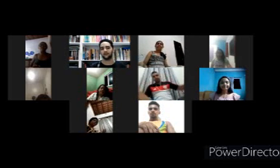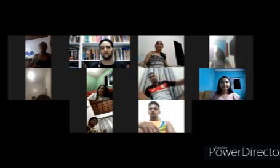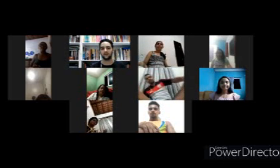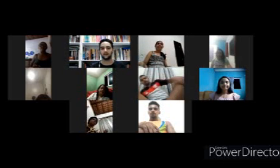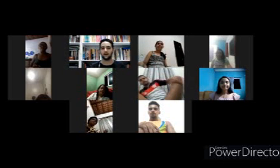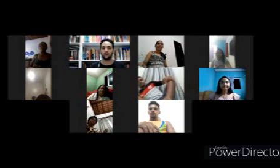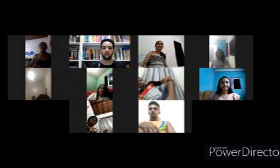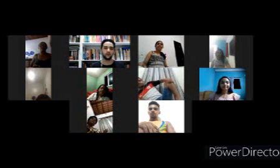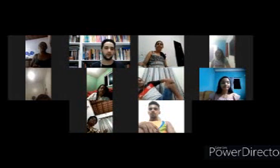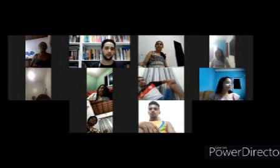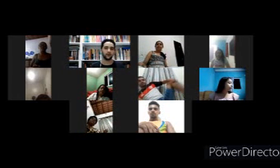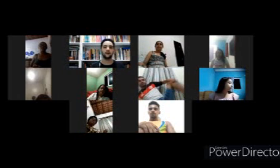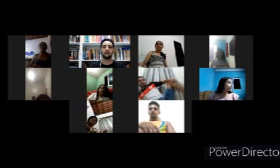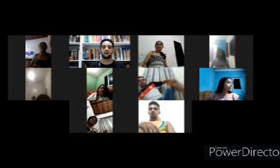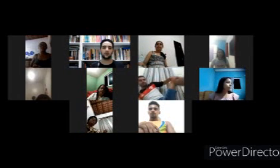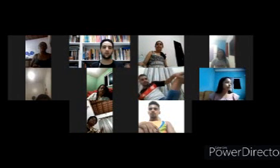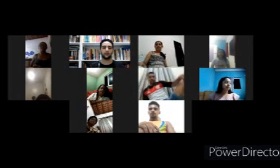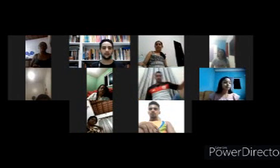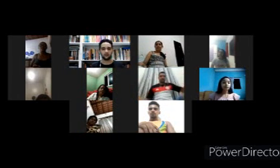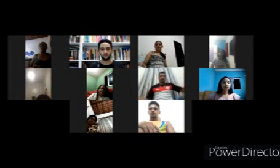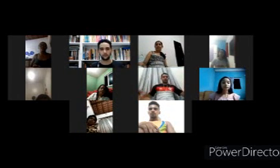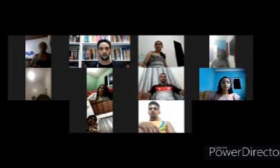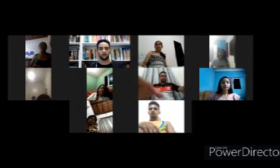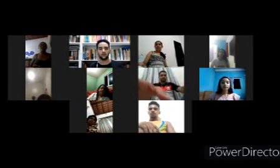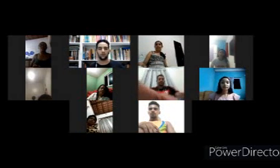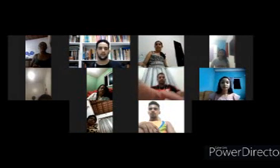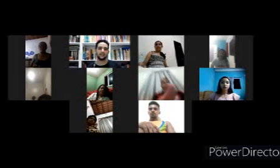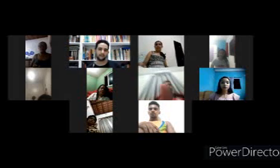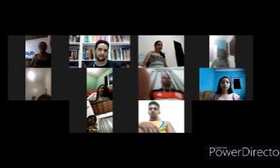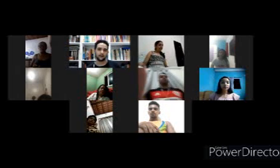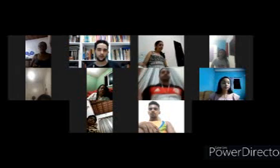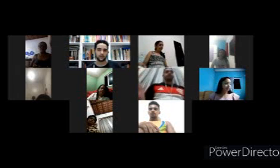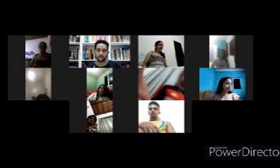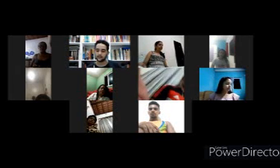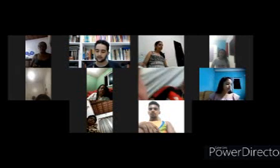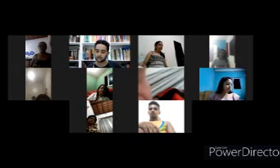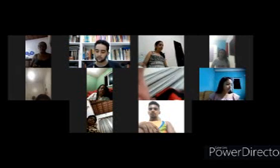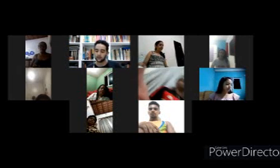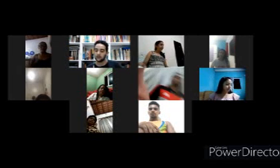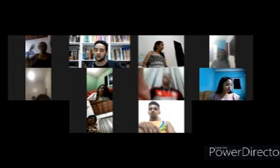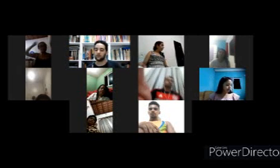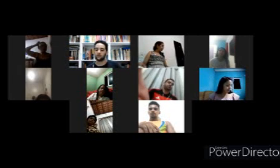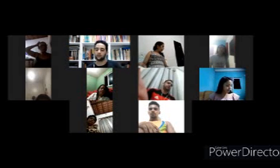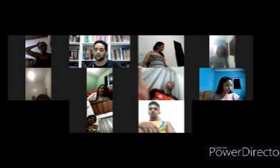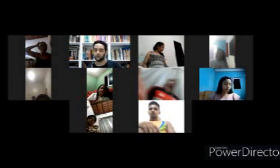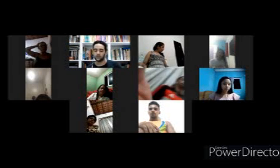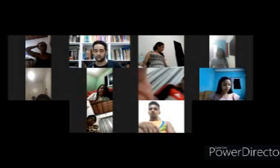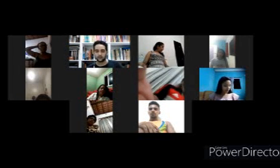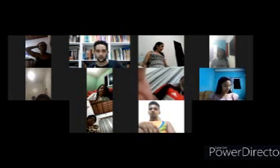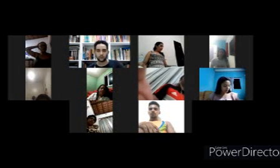expressão facial, o meu sinal fica sem compreensão. Então, é uma necessidade desses sinais. Então, bora lá, eu trouxe alguns sinais para a gente